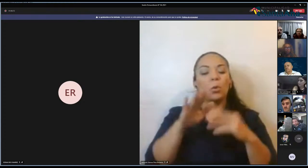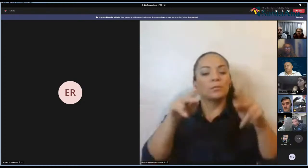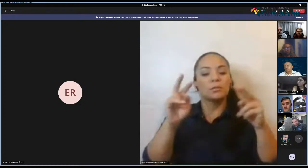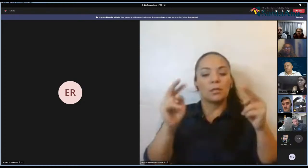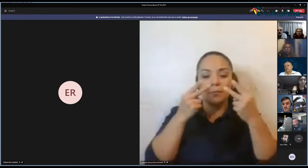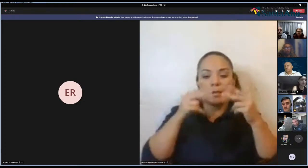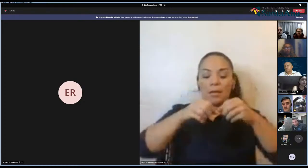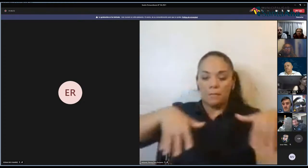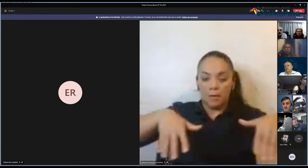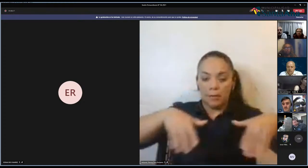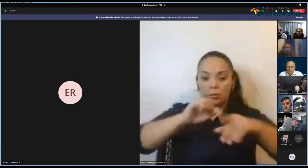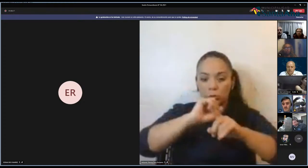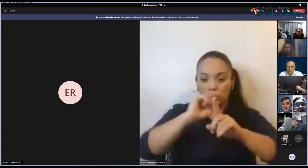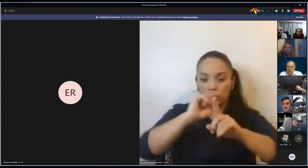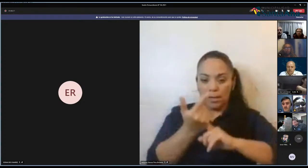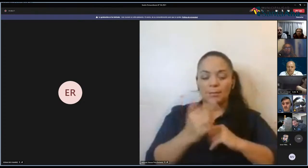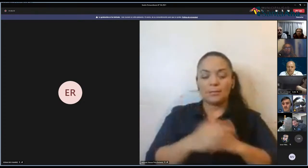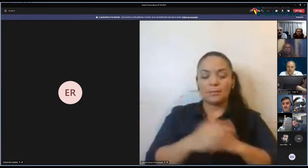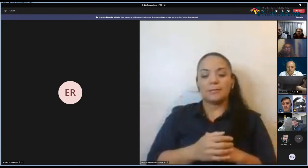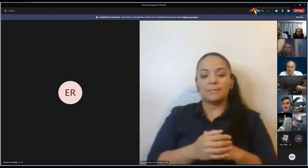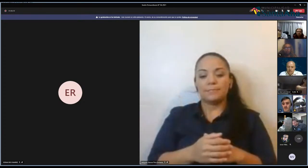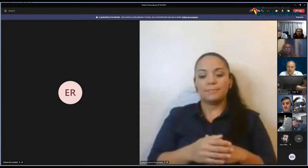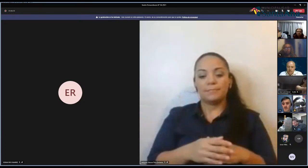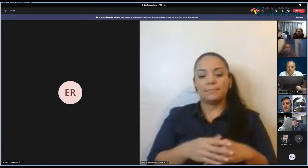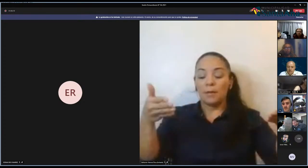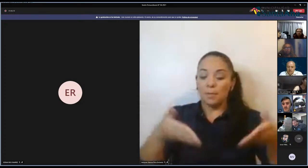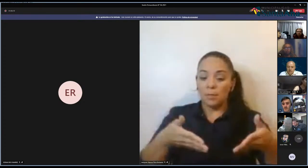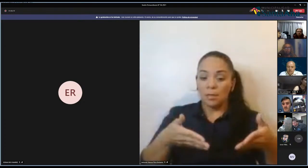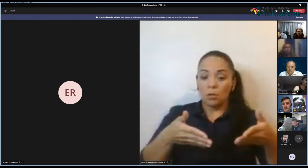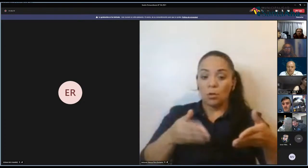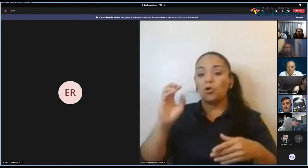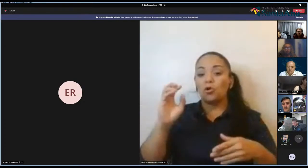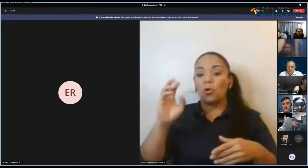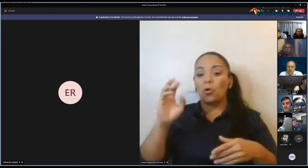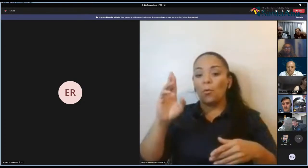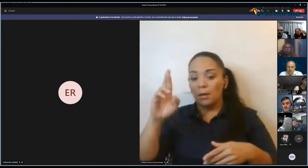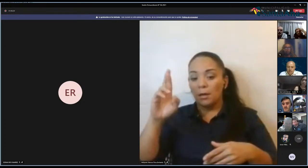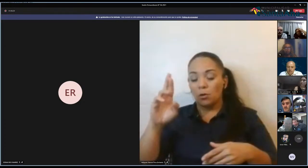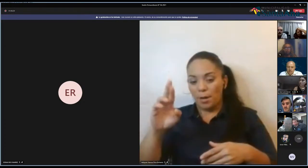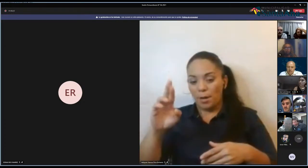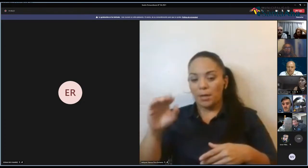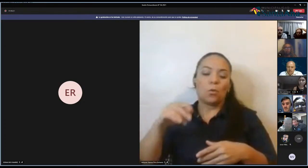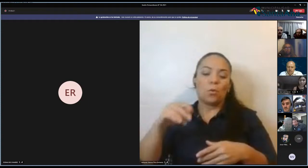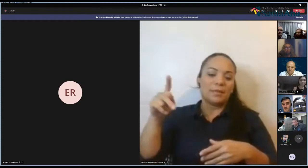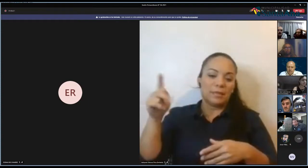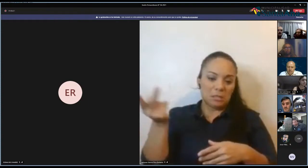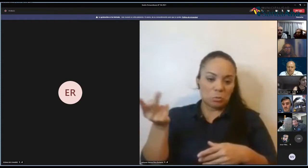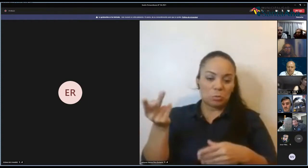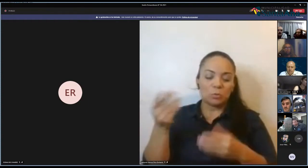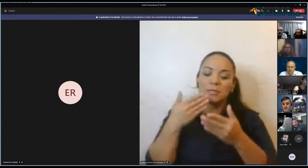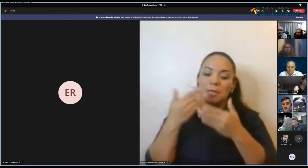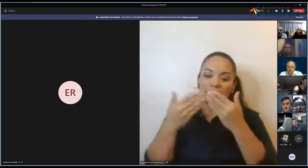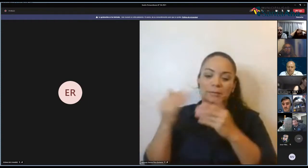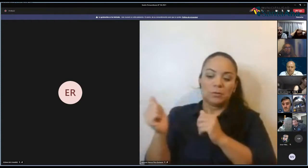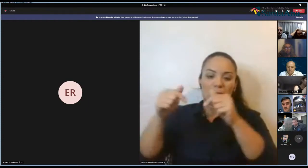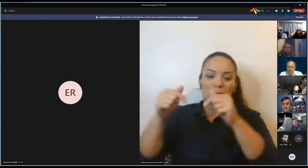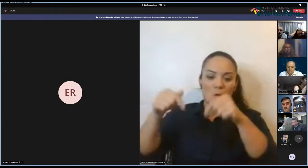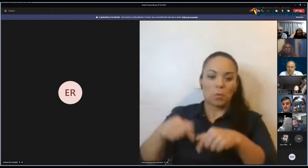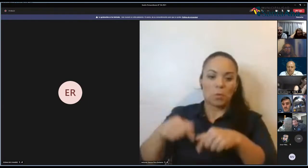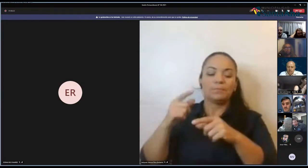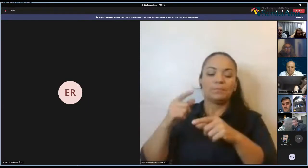sociales bienvenidos a un roberto y a doña patricia que nos acompañan hoy en esta sesión extraordinaria